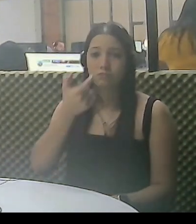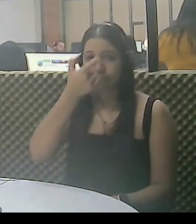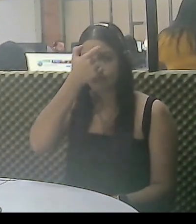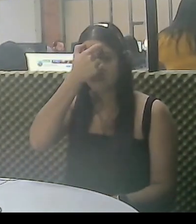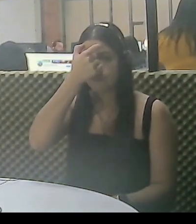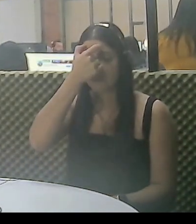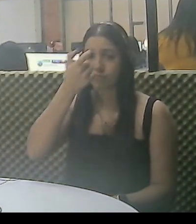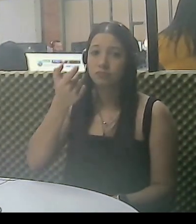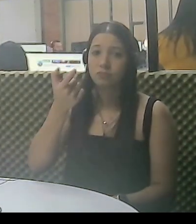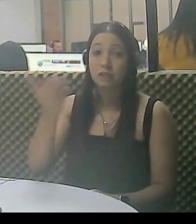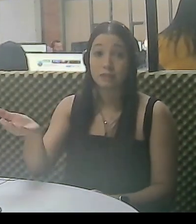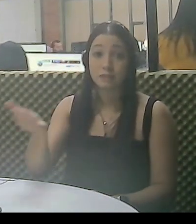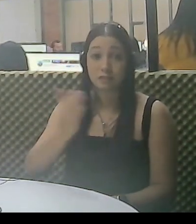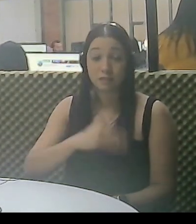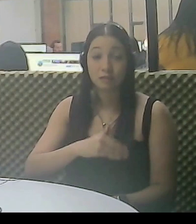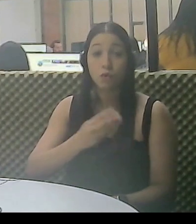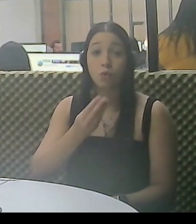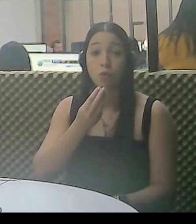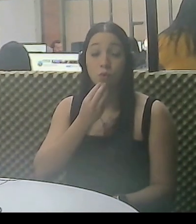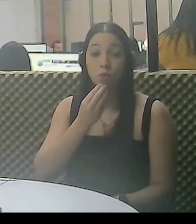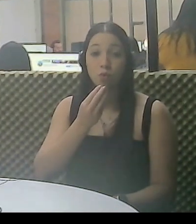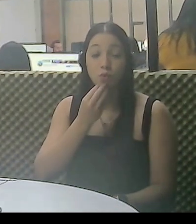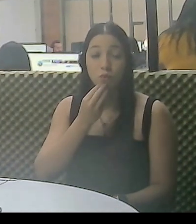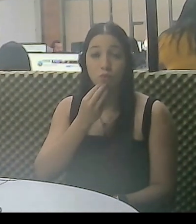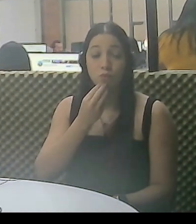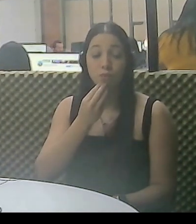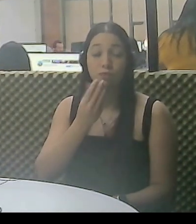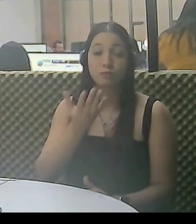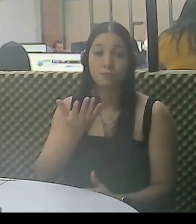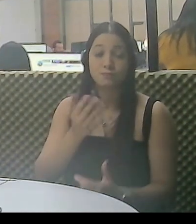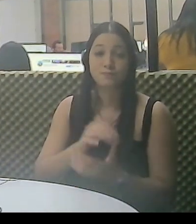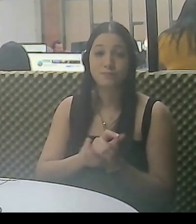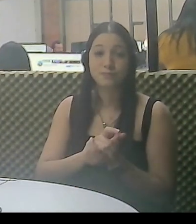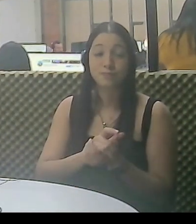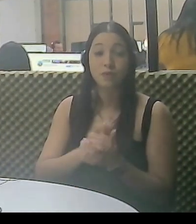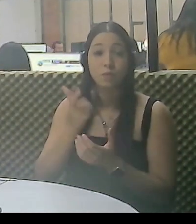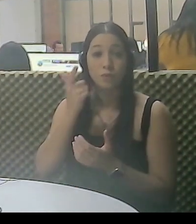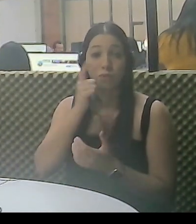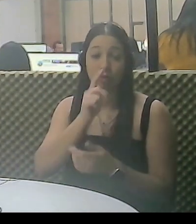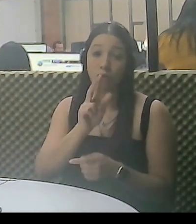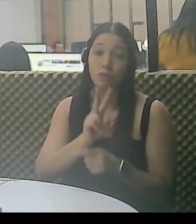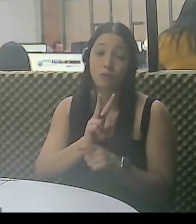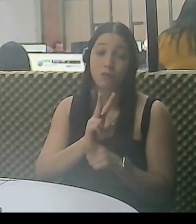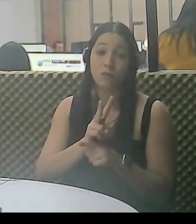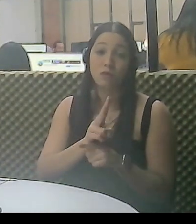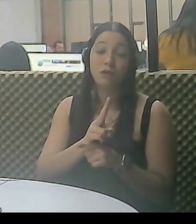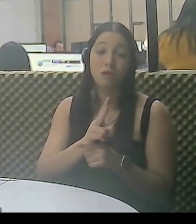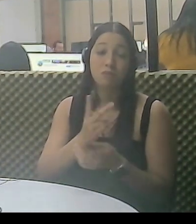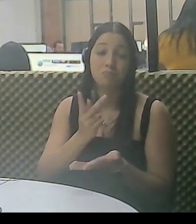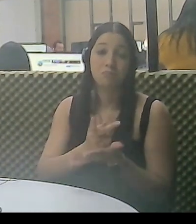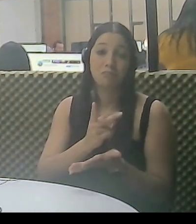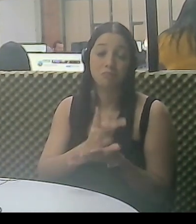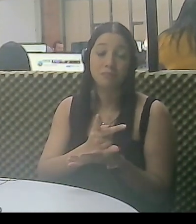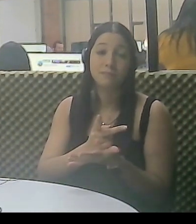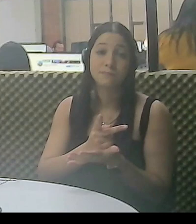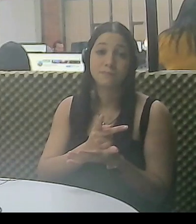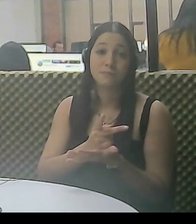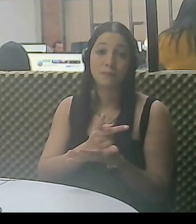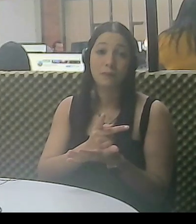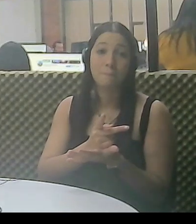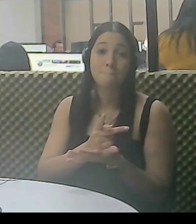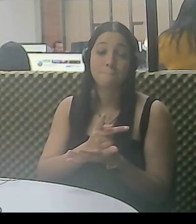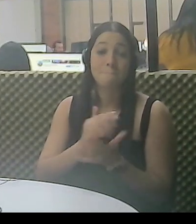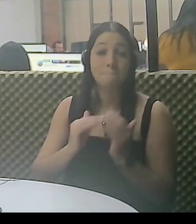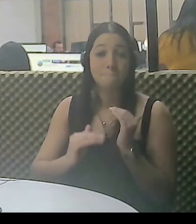consciência de vir trazer para essa oportunidade que a gente teve. Para o cuidado do animal mesmo e